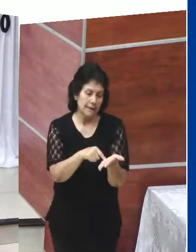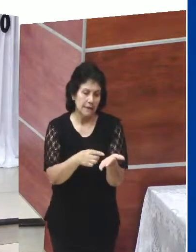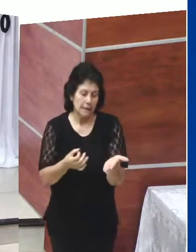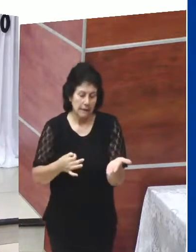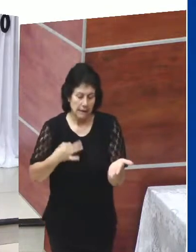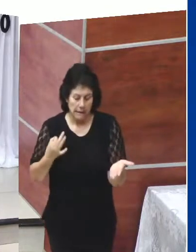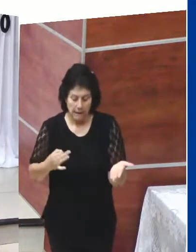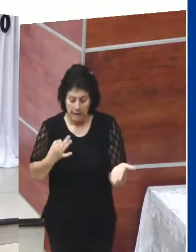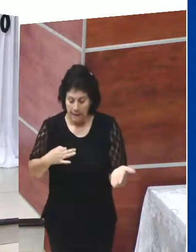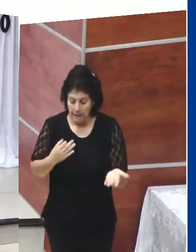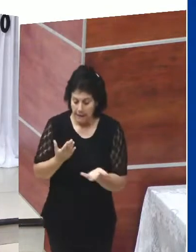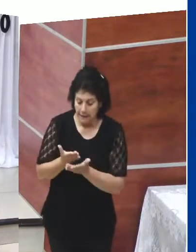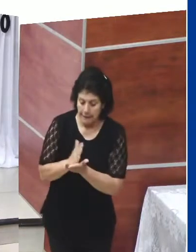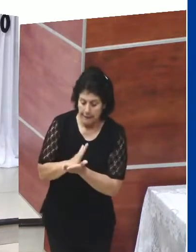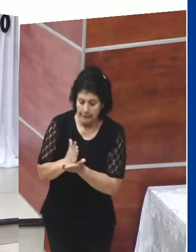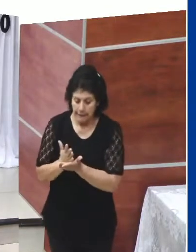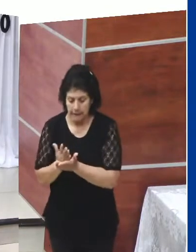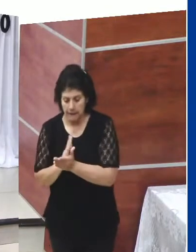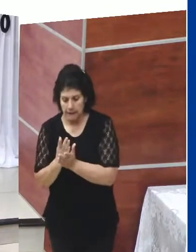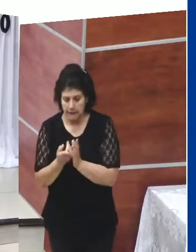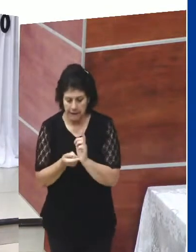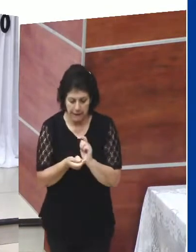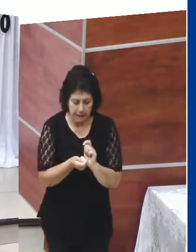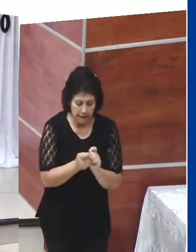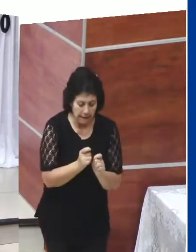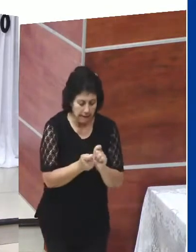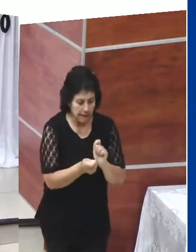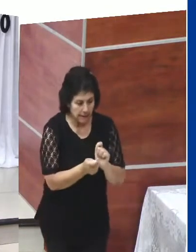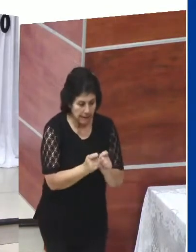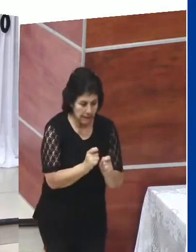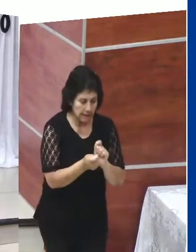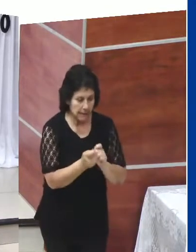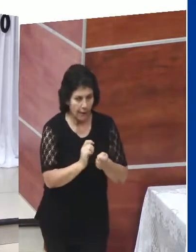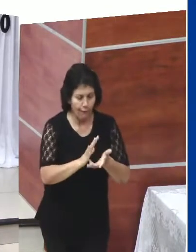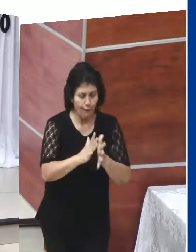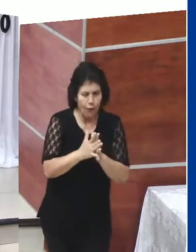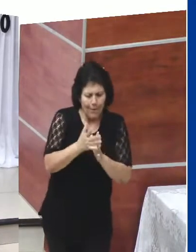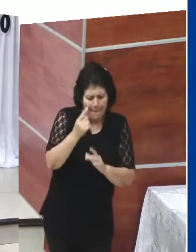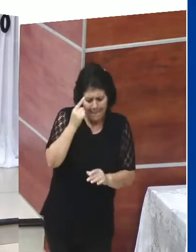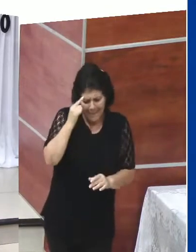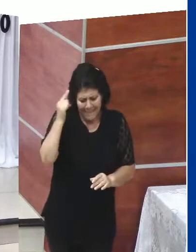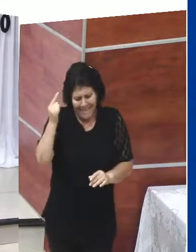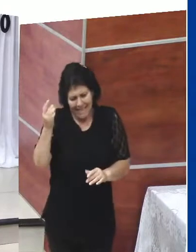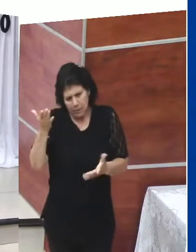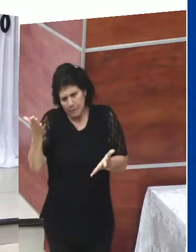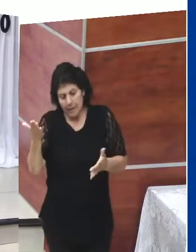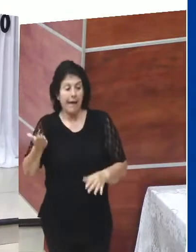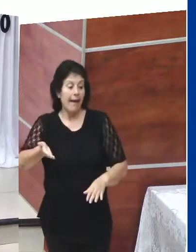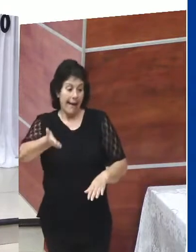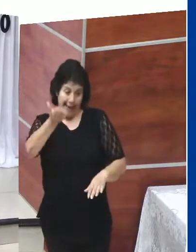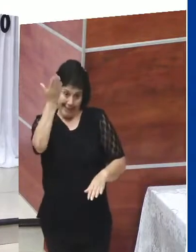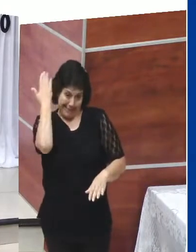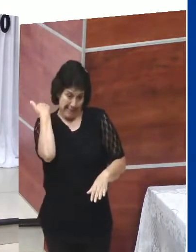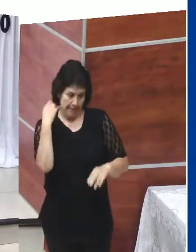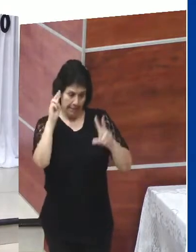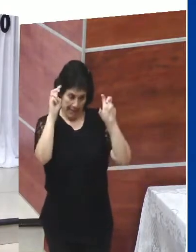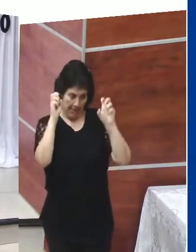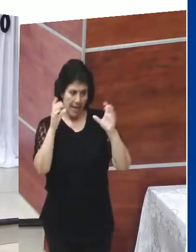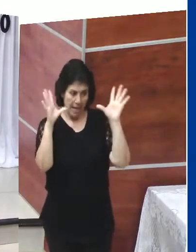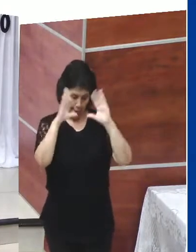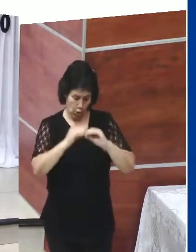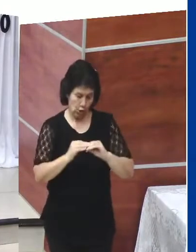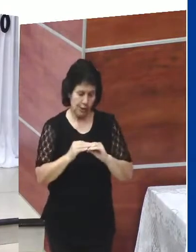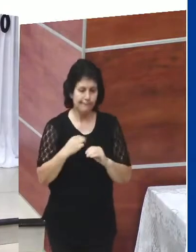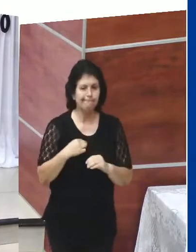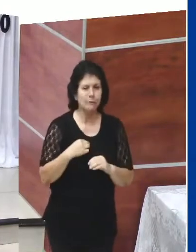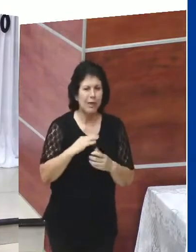mis hábitos, mis conductas, mis maneras de pensar, como ayer hablábamos, la necesidad de repensar lo que